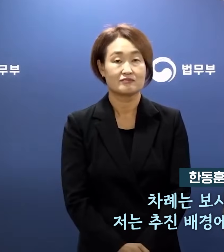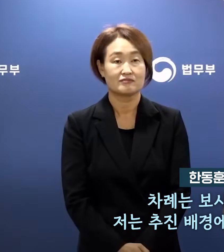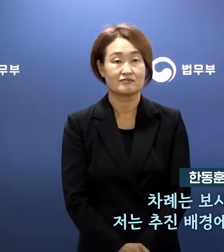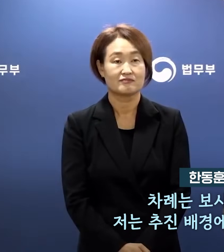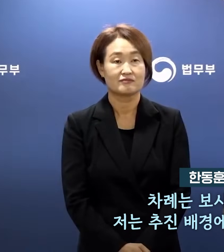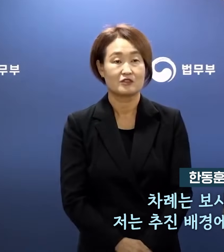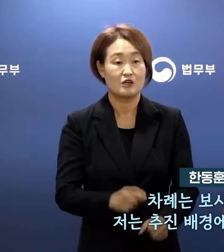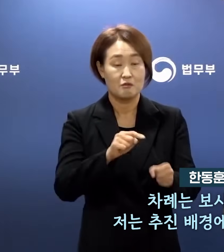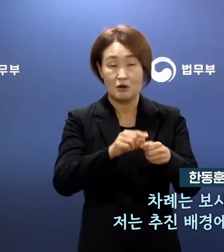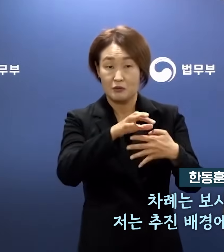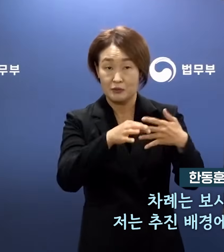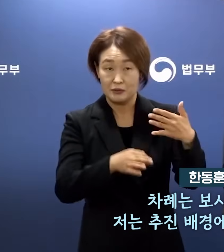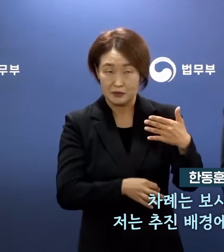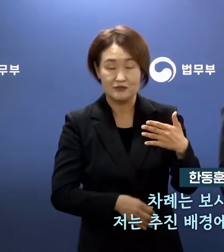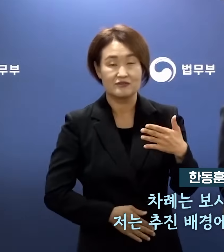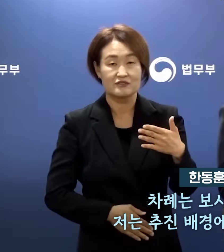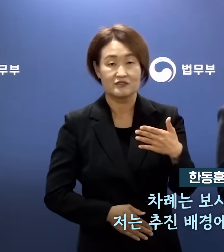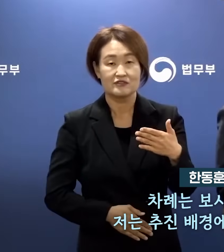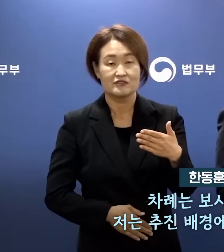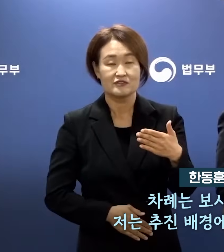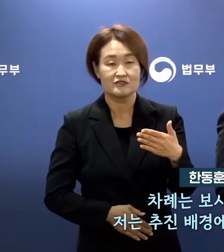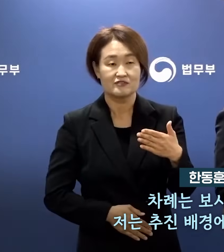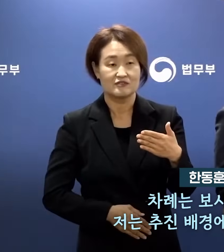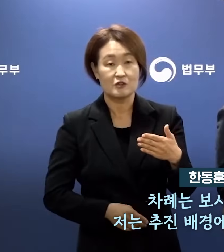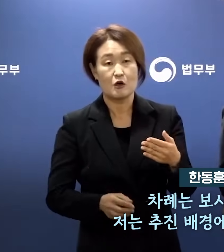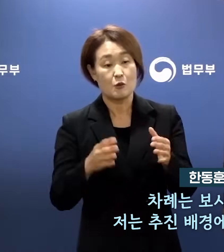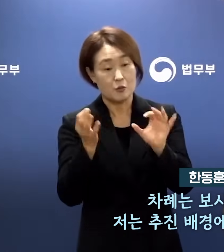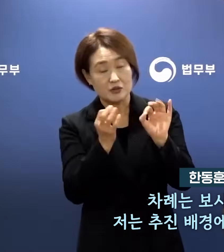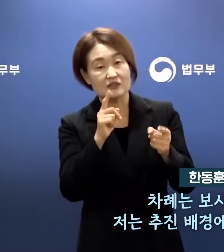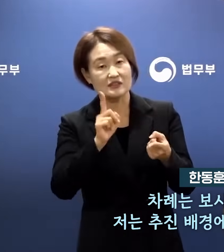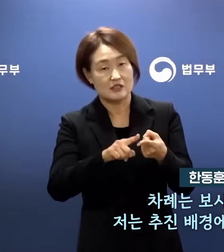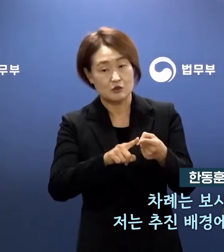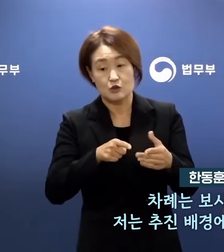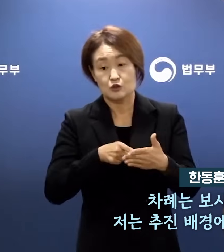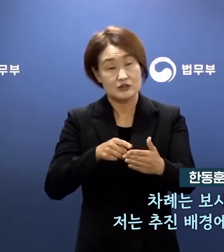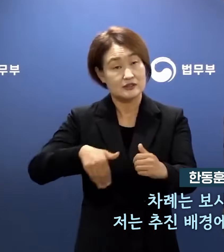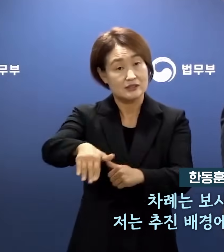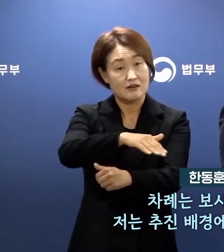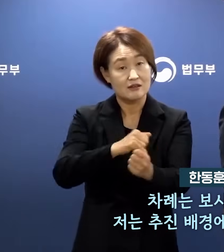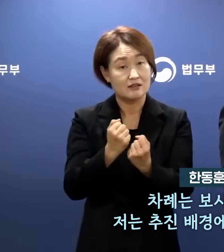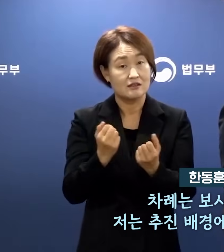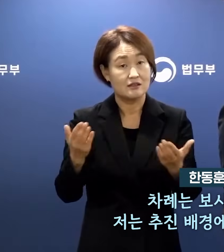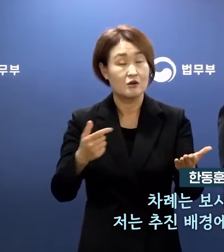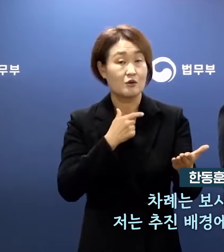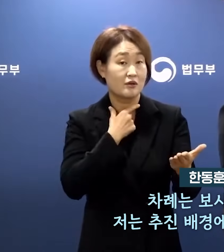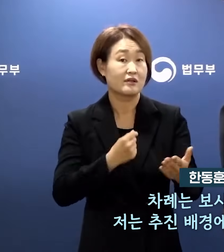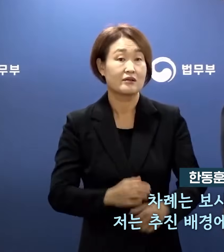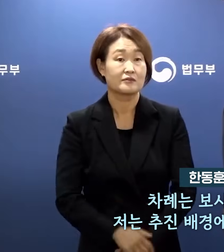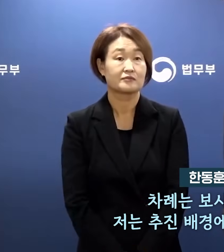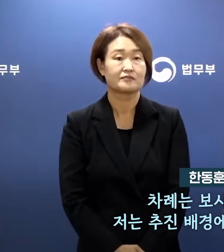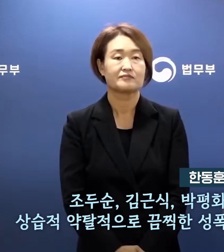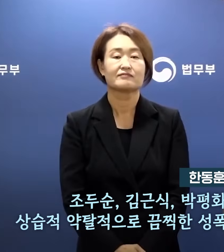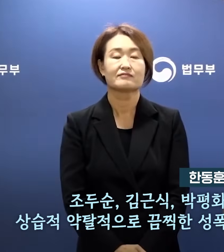차례는 보시는 바와 같고요. 추진 배경에 대해서 말씀드리죠.